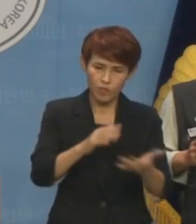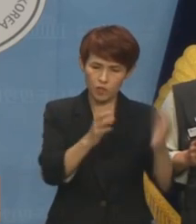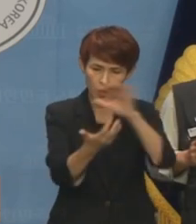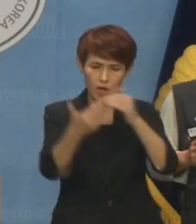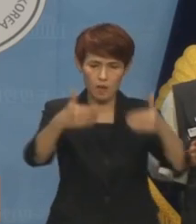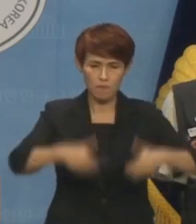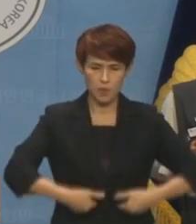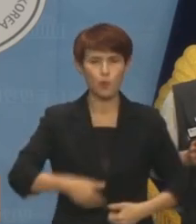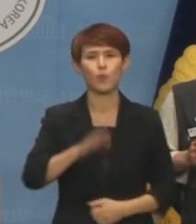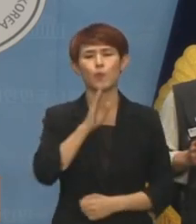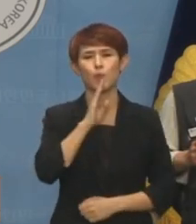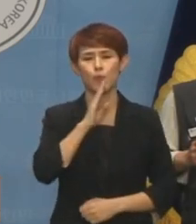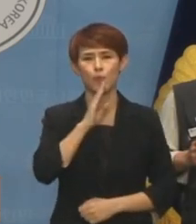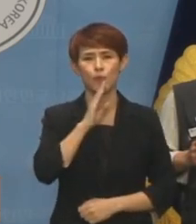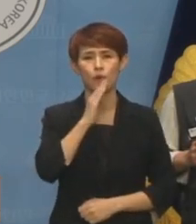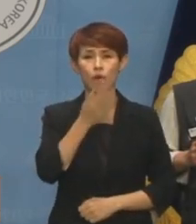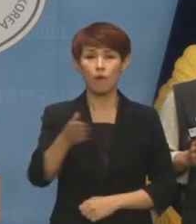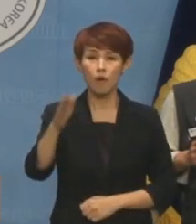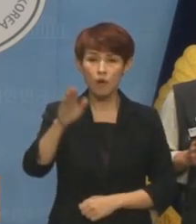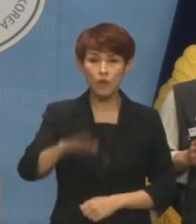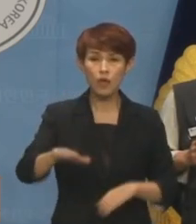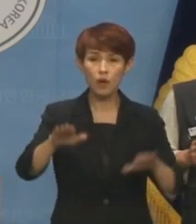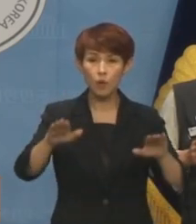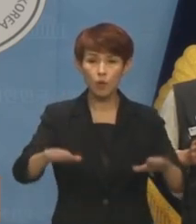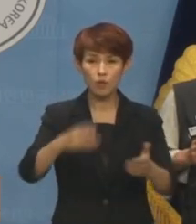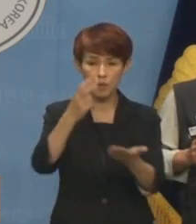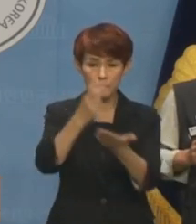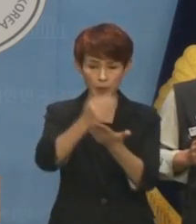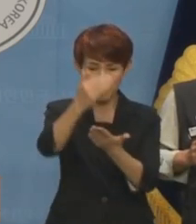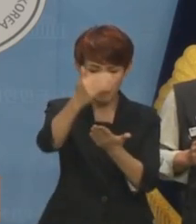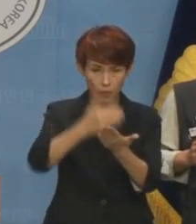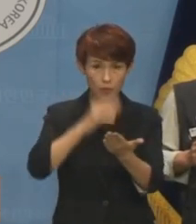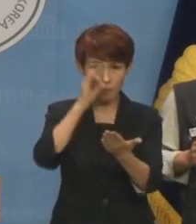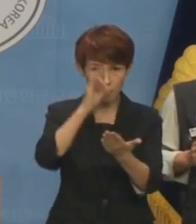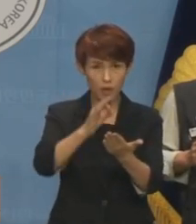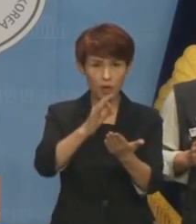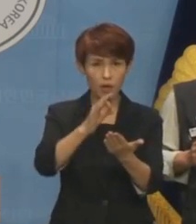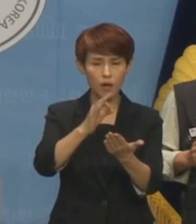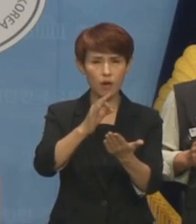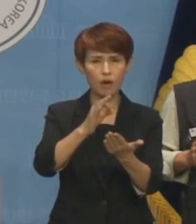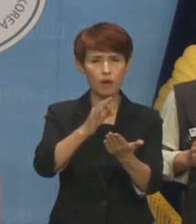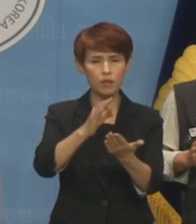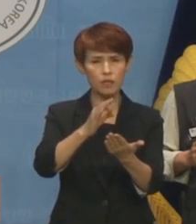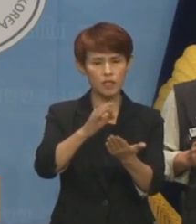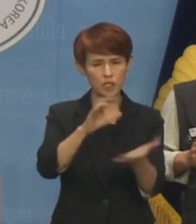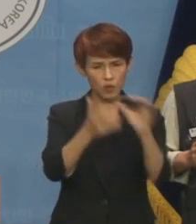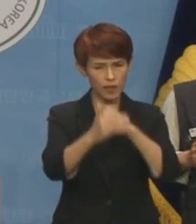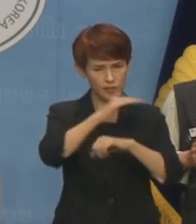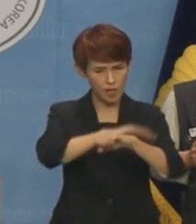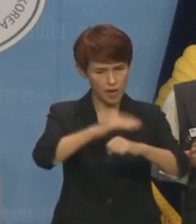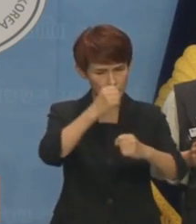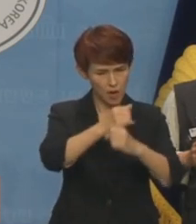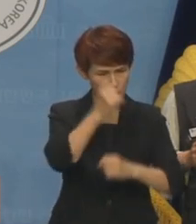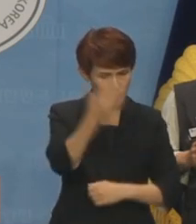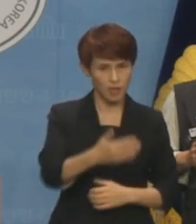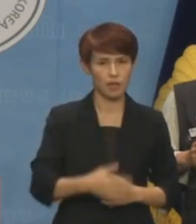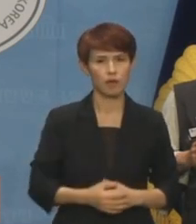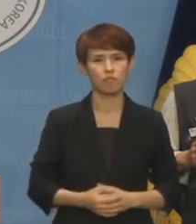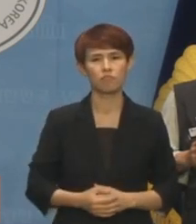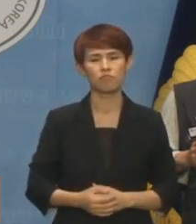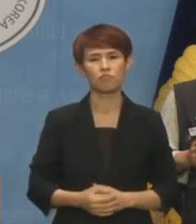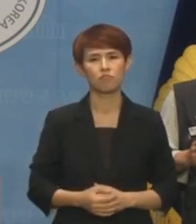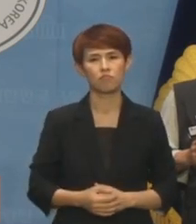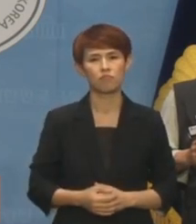것이다. 하지만 오늘 시행되는 법령들은 과연 전환을 담아내고 있는가? 처음으로